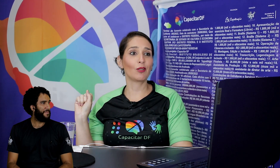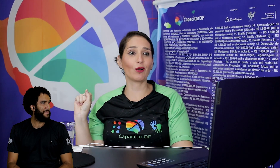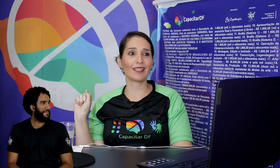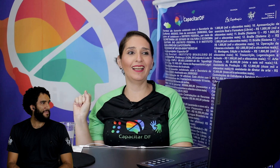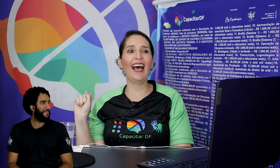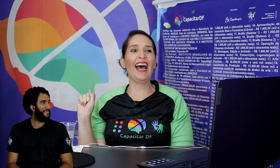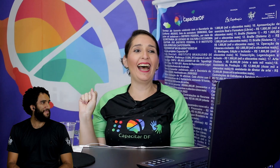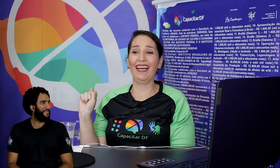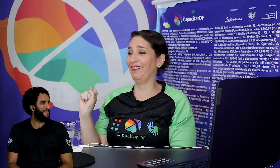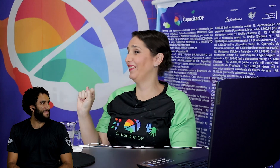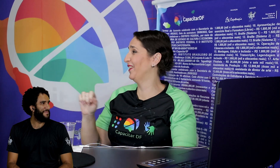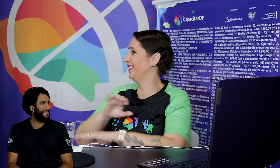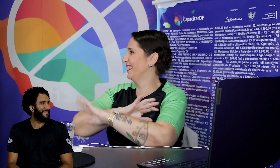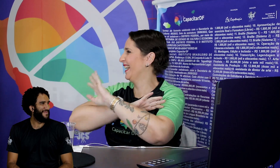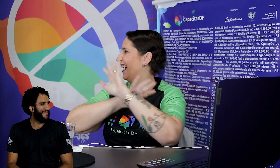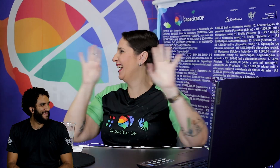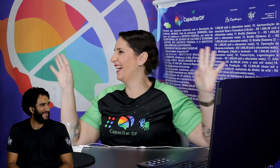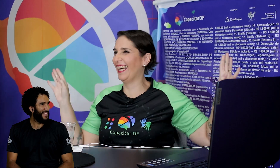Nossa.